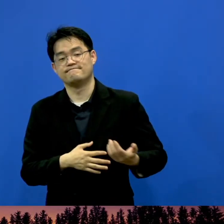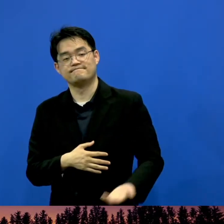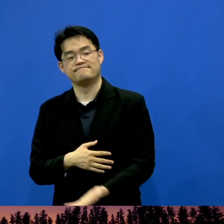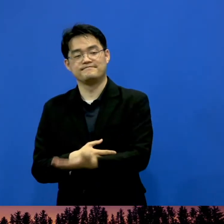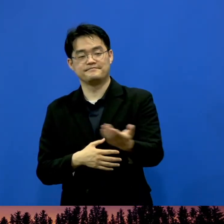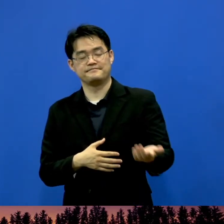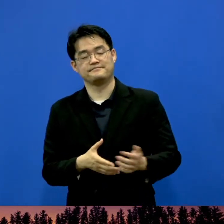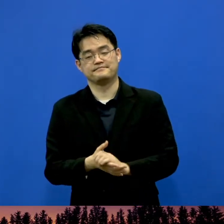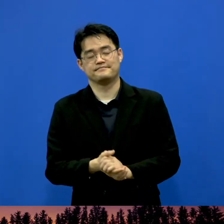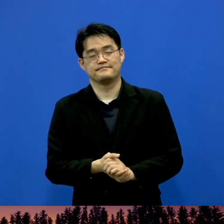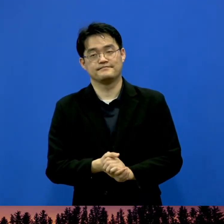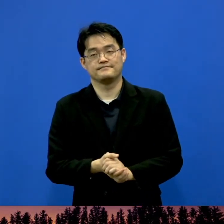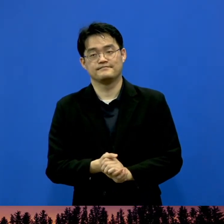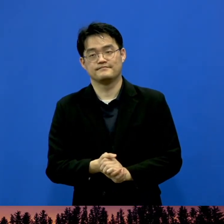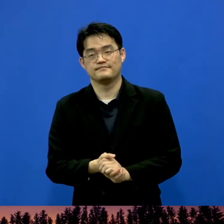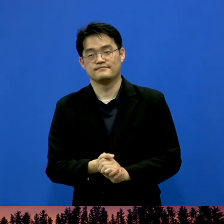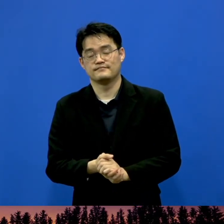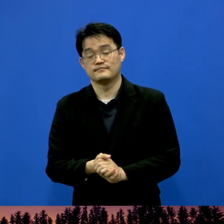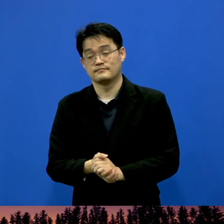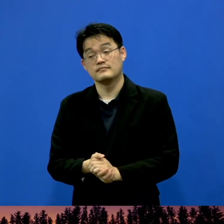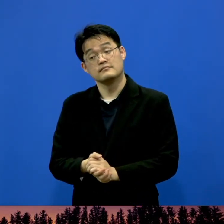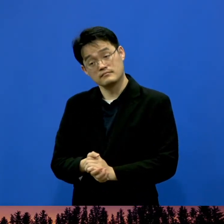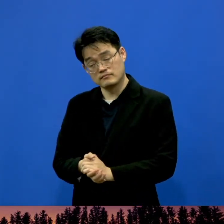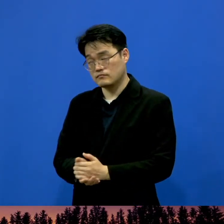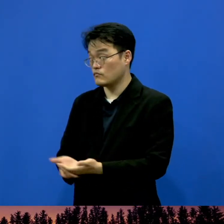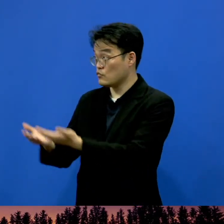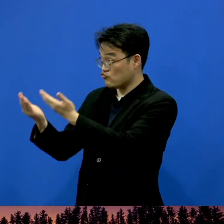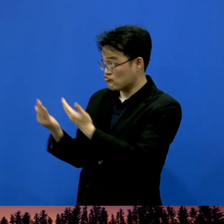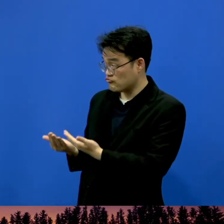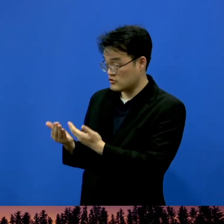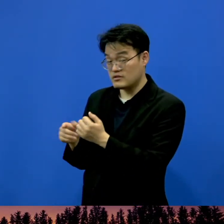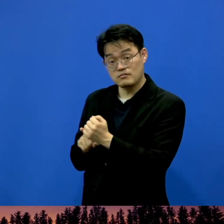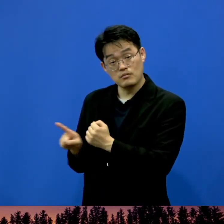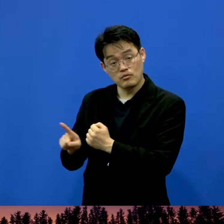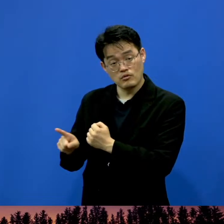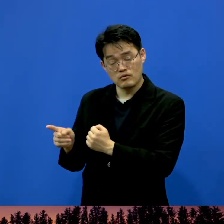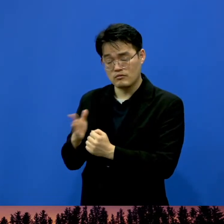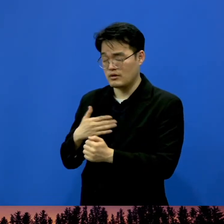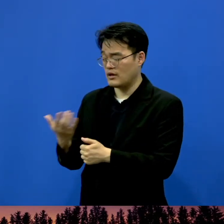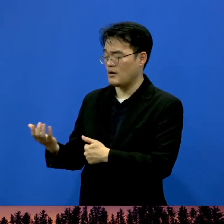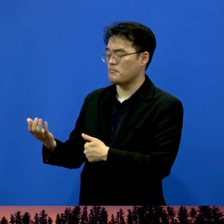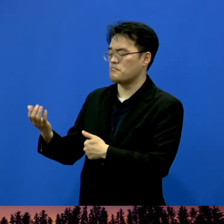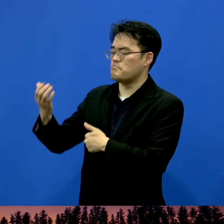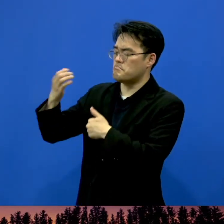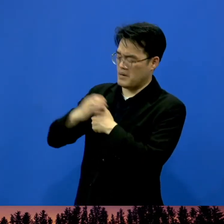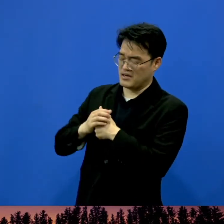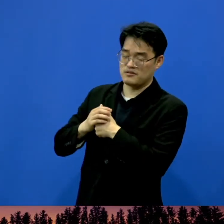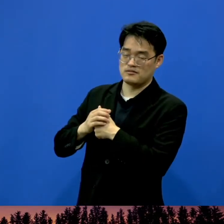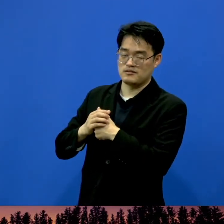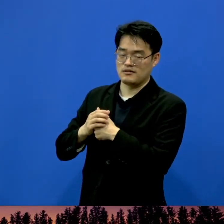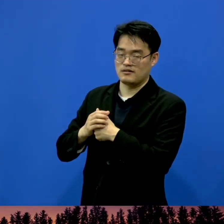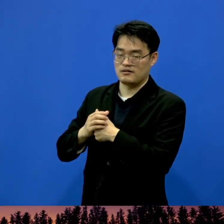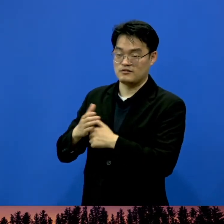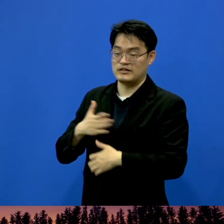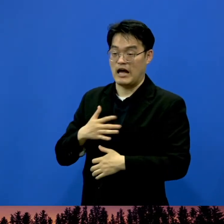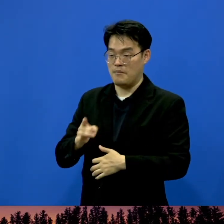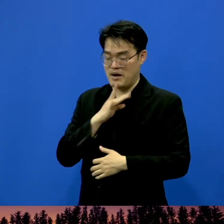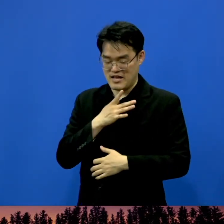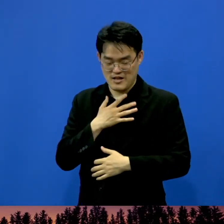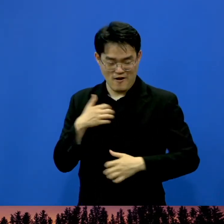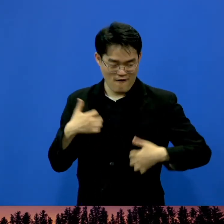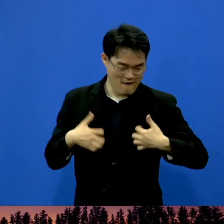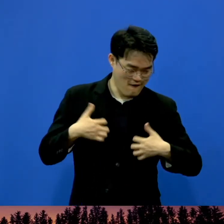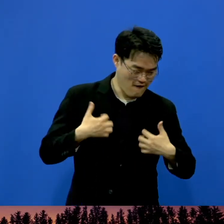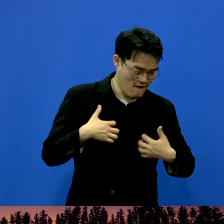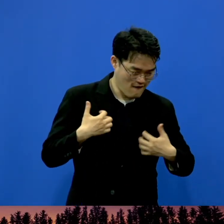여러분 그건 뭐예요? 맡기셨다는 거거든요. 맡기셨다. 내게 아니라는 거예요. 내게 아니라. 나만을 인조이 하도록 만들지